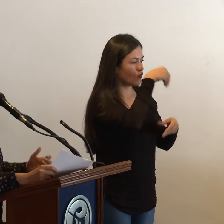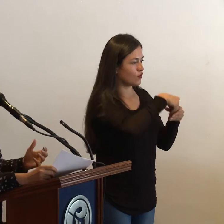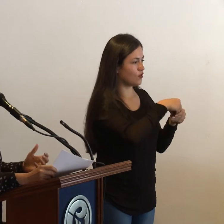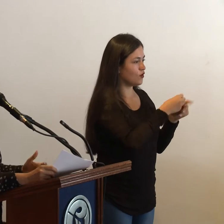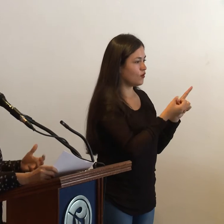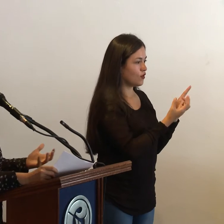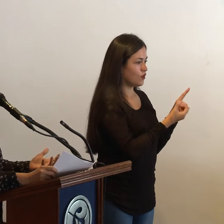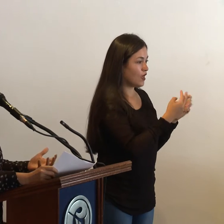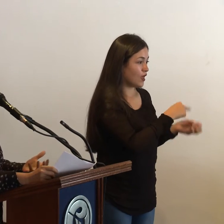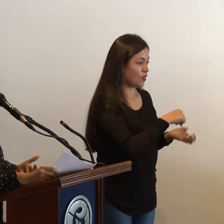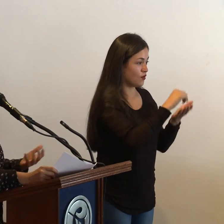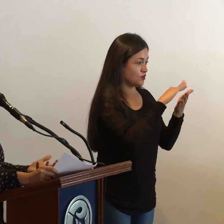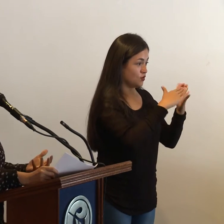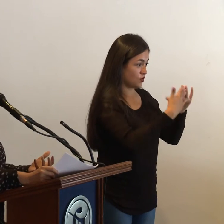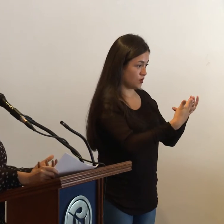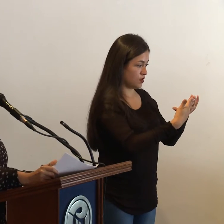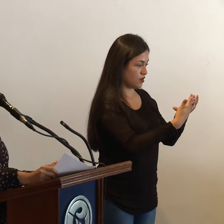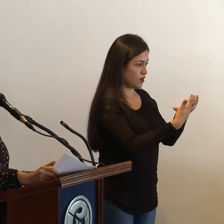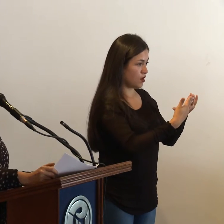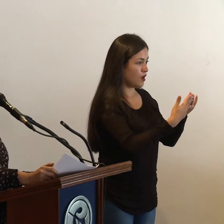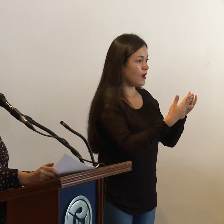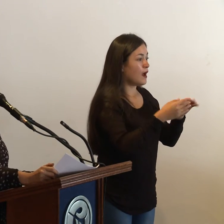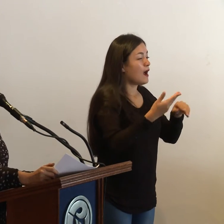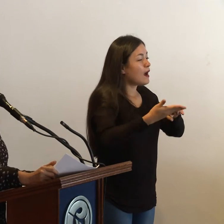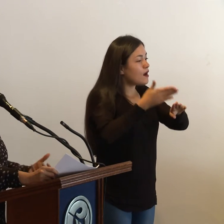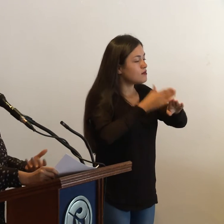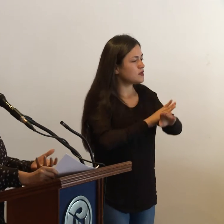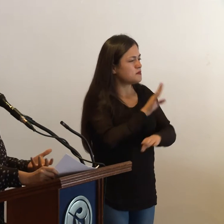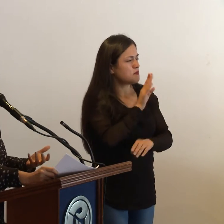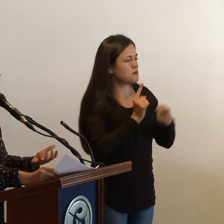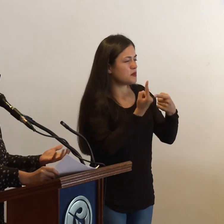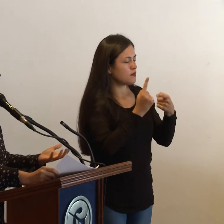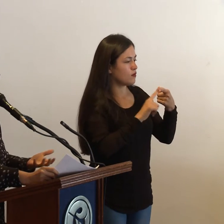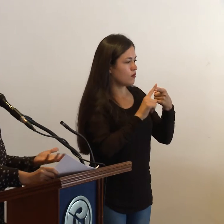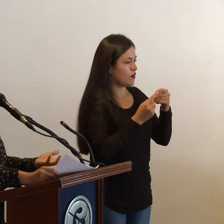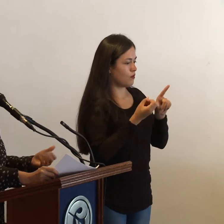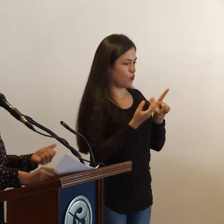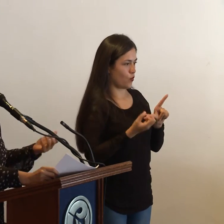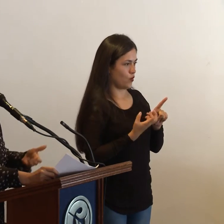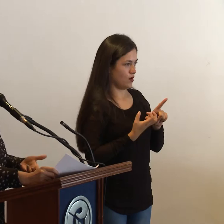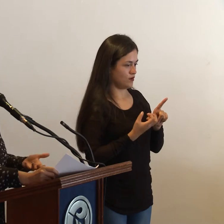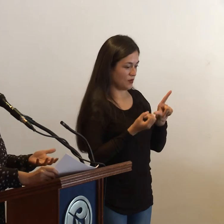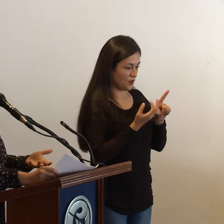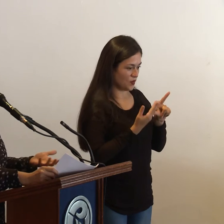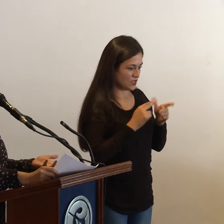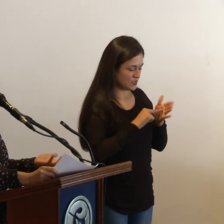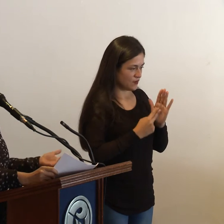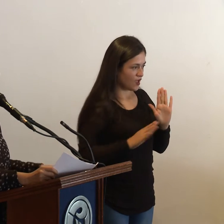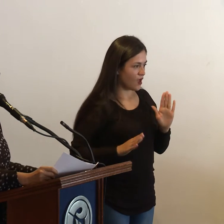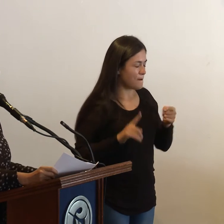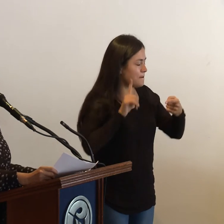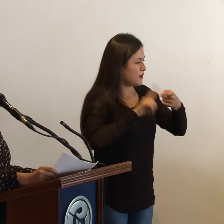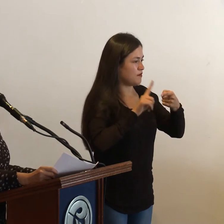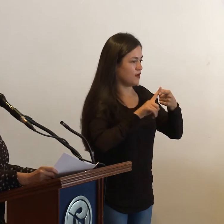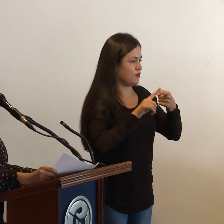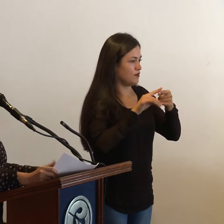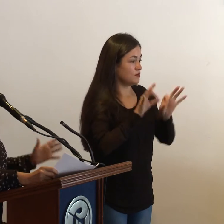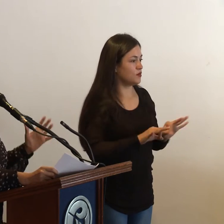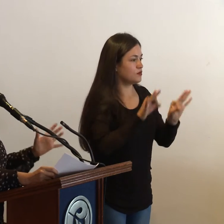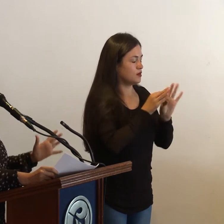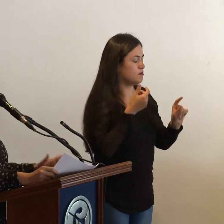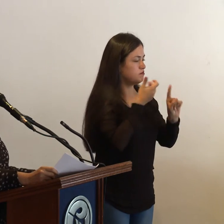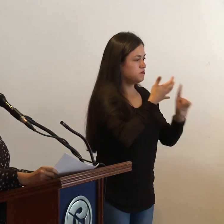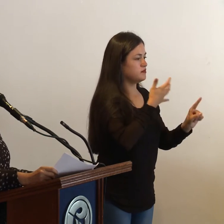comunitaria, la educación popular es un antecedente muy, muy fuerte, muy importante, es decir, inclusive podríamos